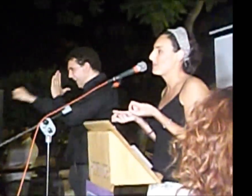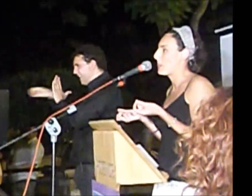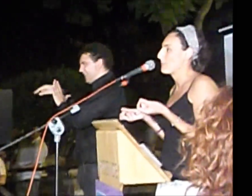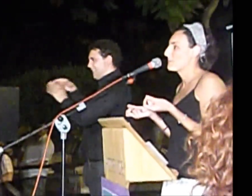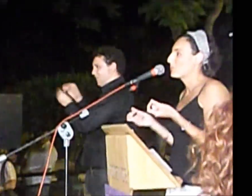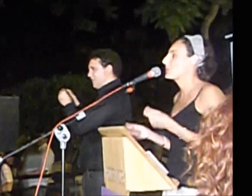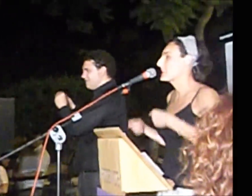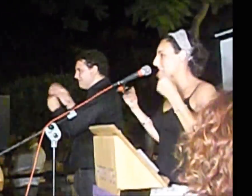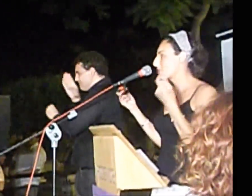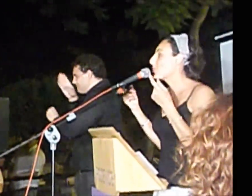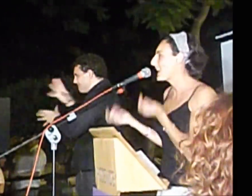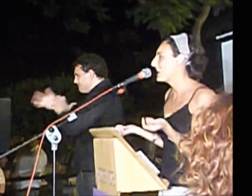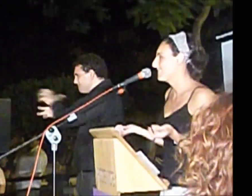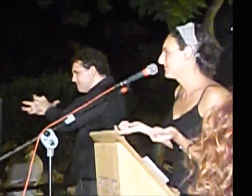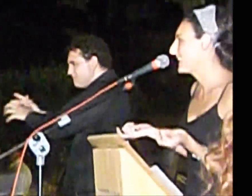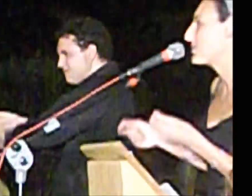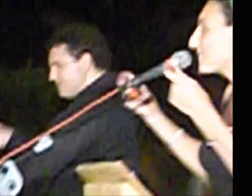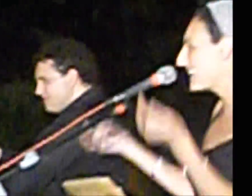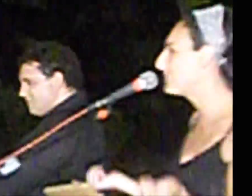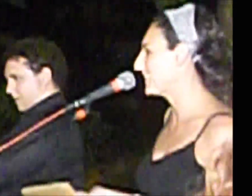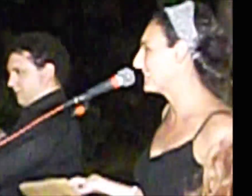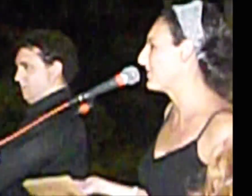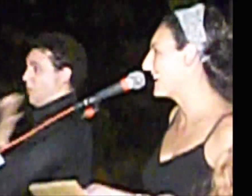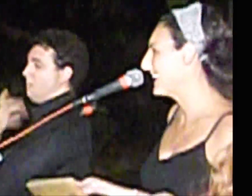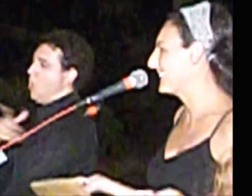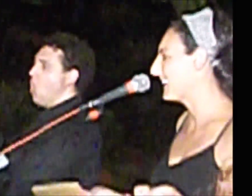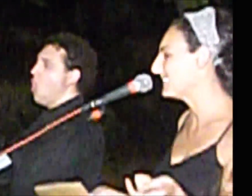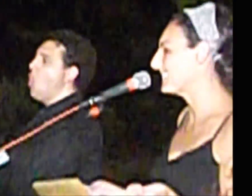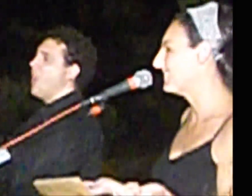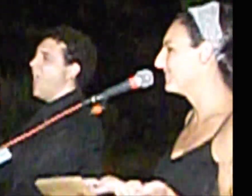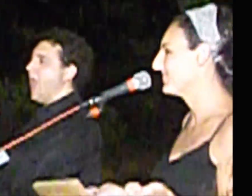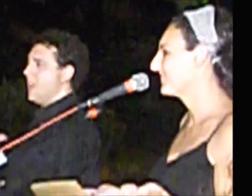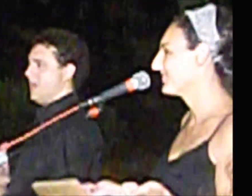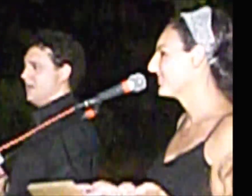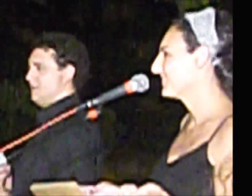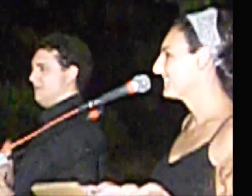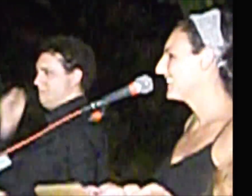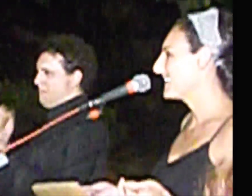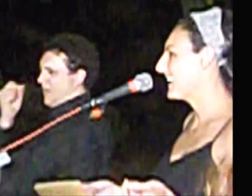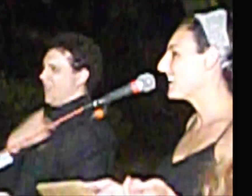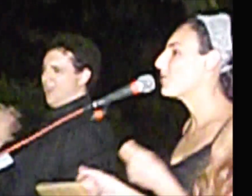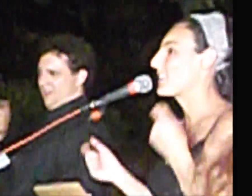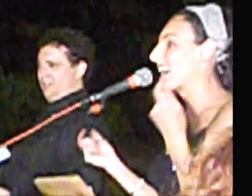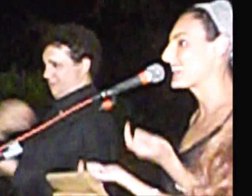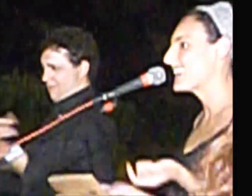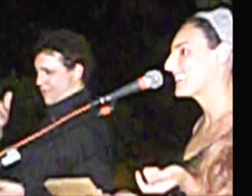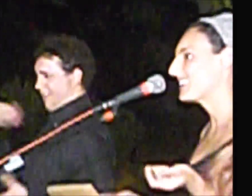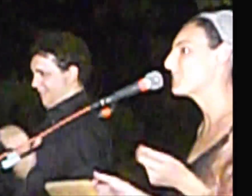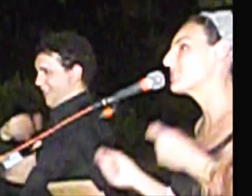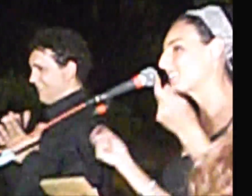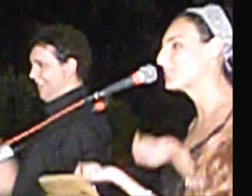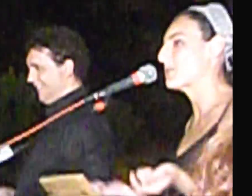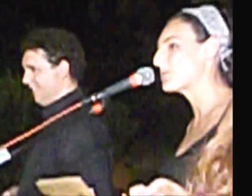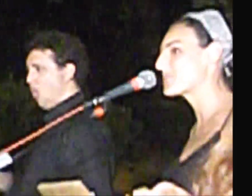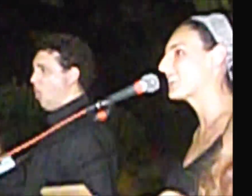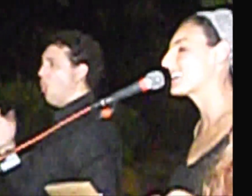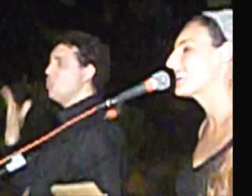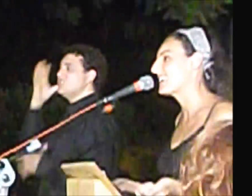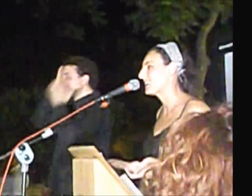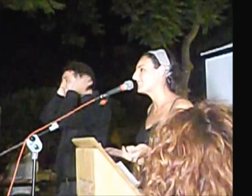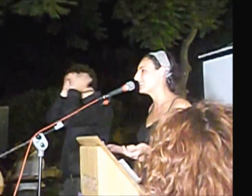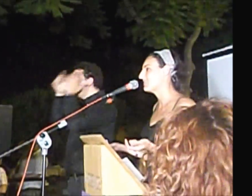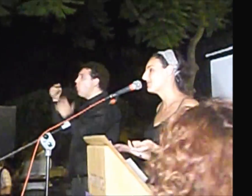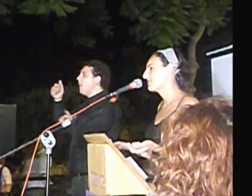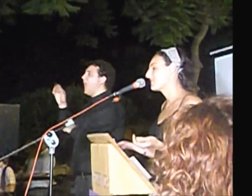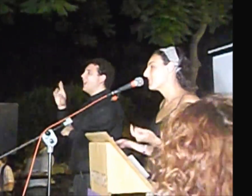Israel. Una de ellas es L'Oréal. ¿Quién no tiene cosas de L'Oréal en la casa? ¿Eh? O de Garnier. ¿Quién no tiene los champús de